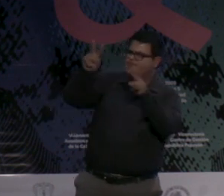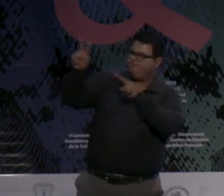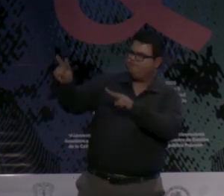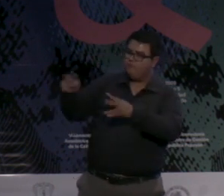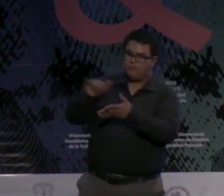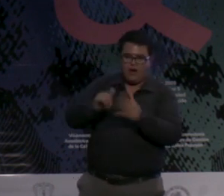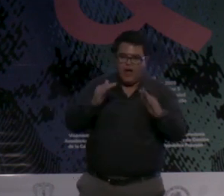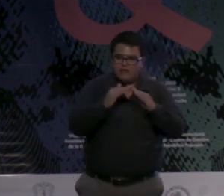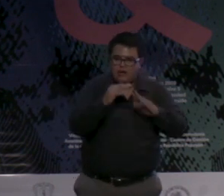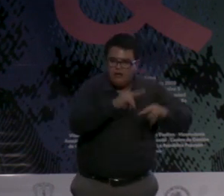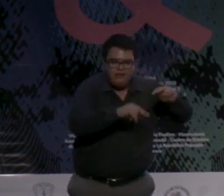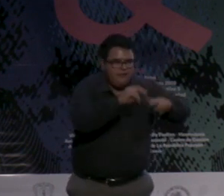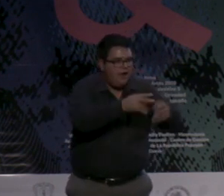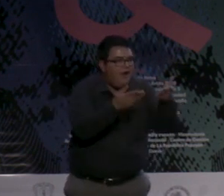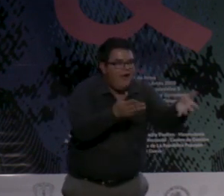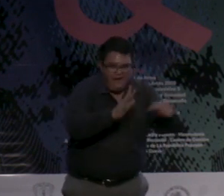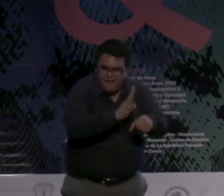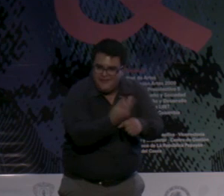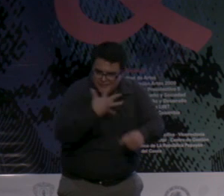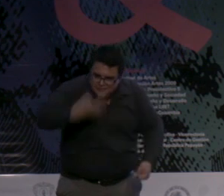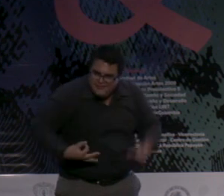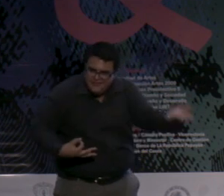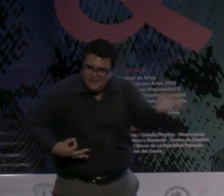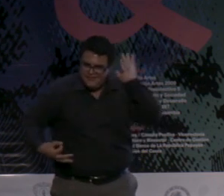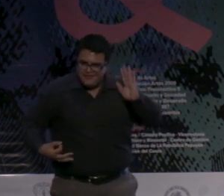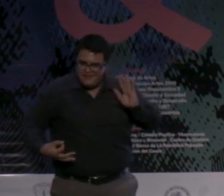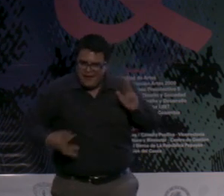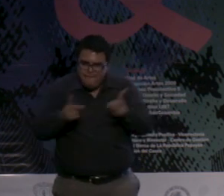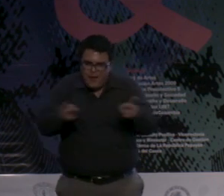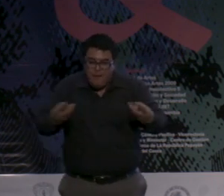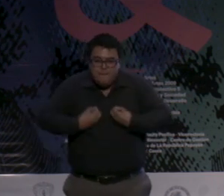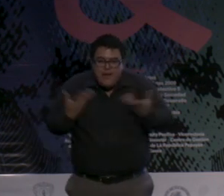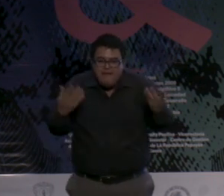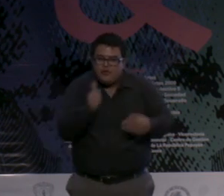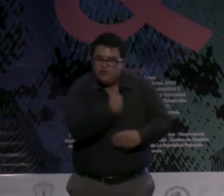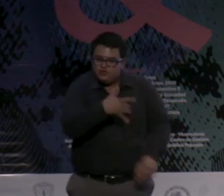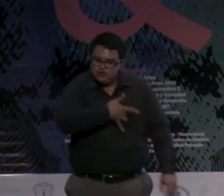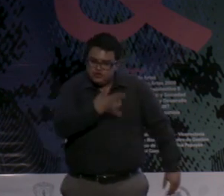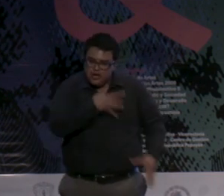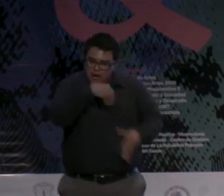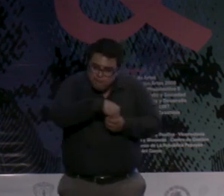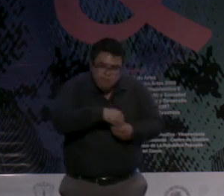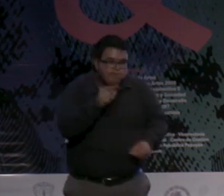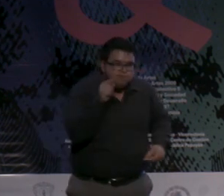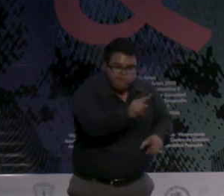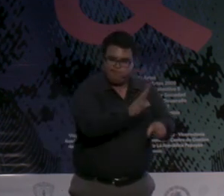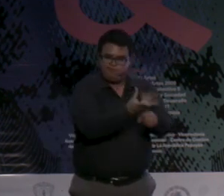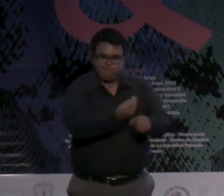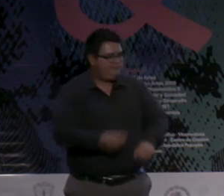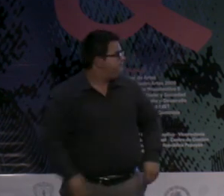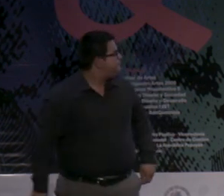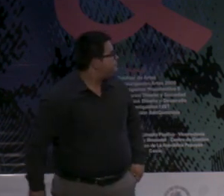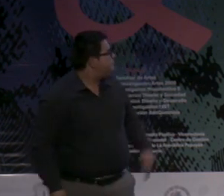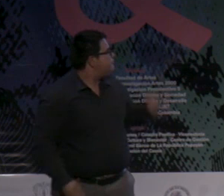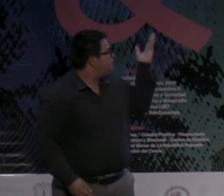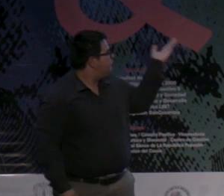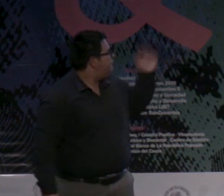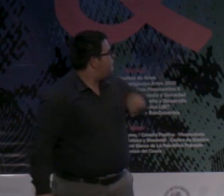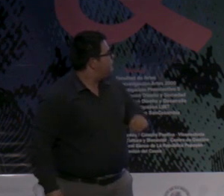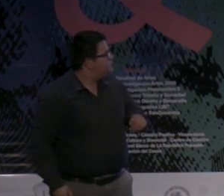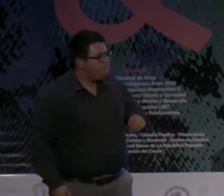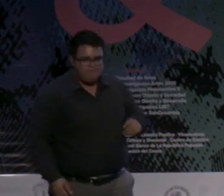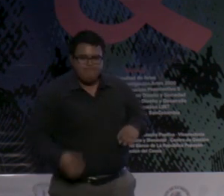objeto estético, pero por otro lado es una serie de materiales que expresan completamente la existencia. Así que si nosotros aplicamos las pautas de cómo